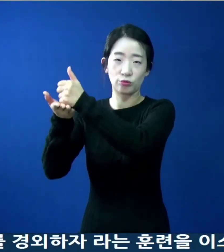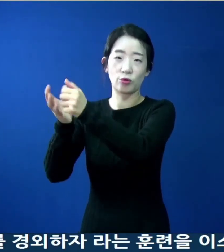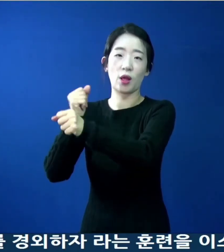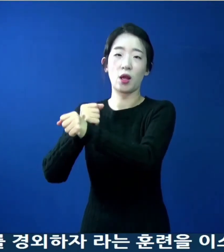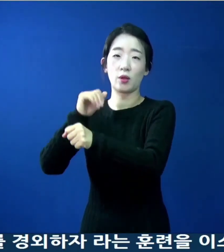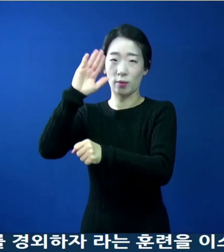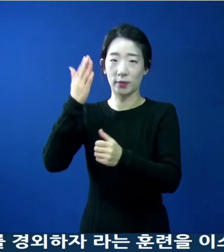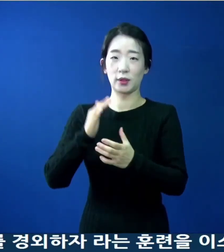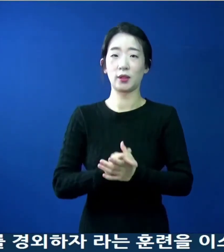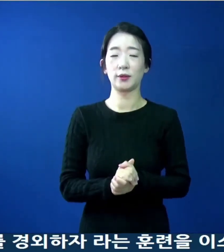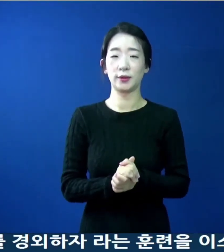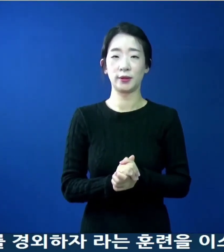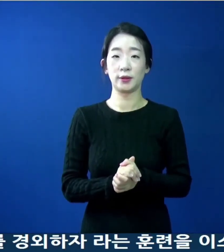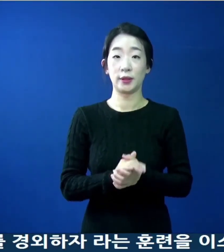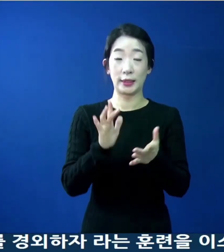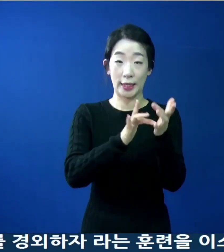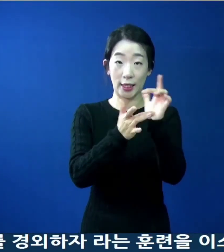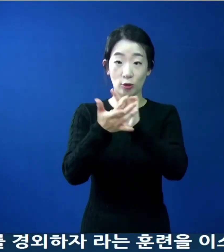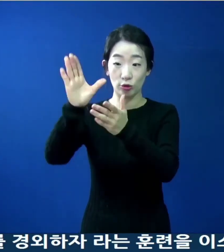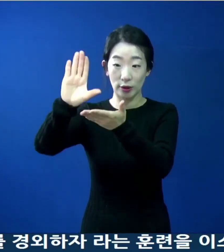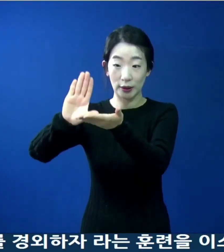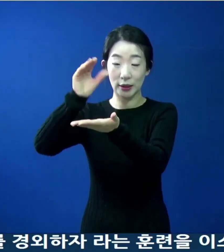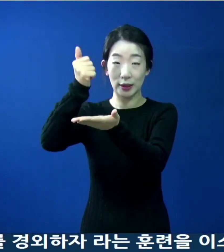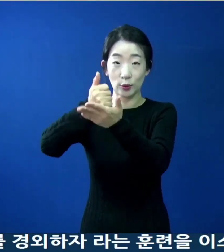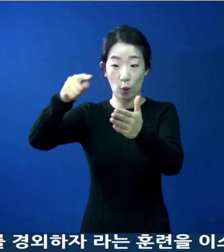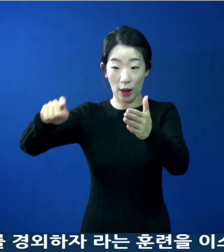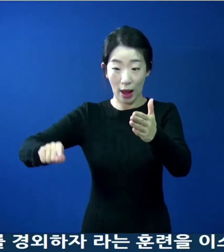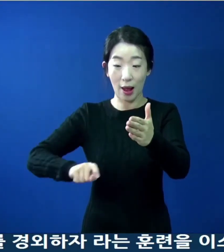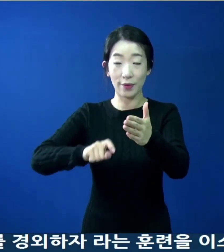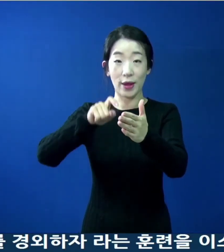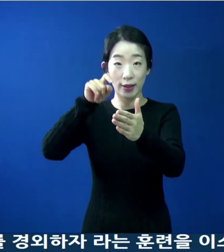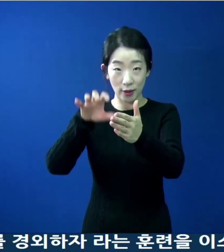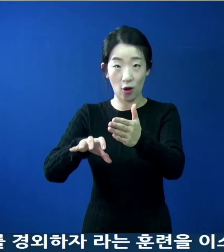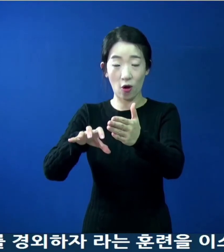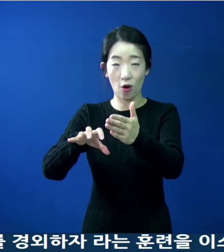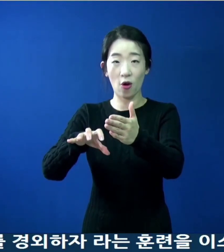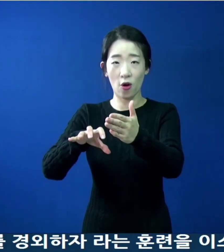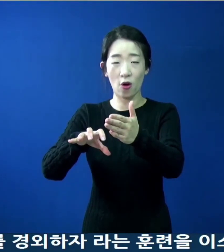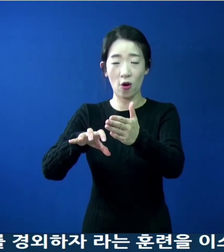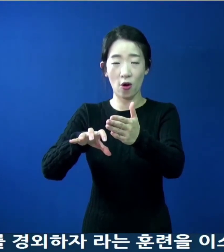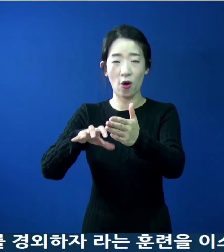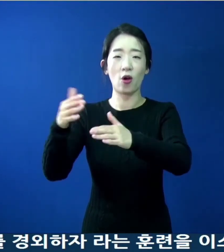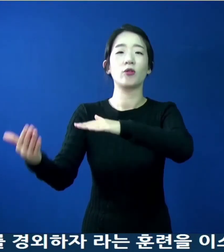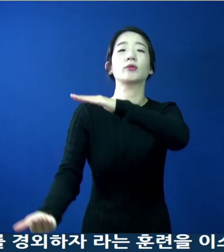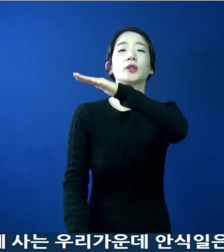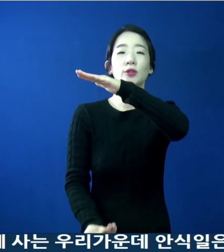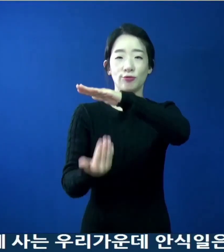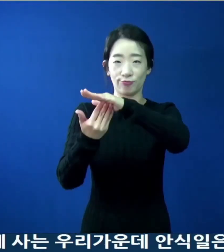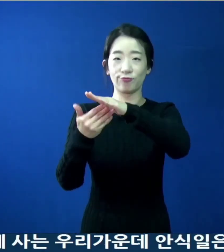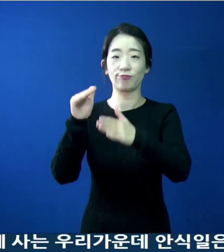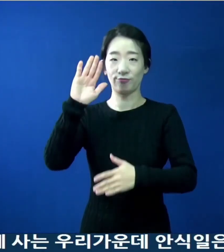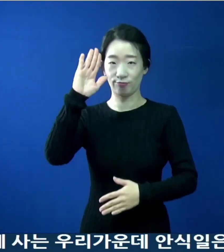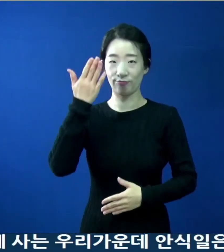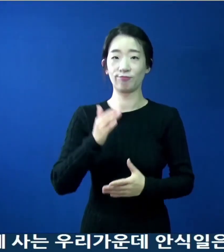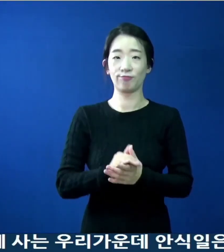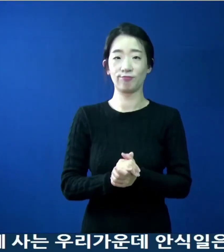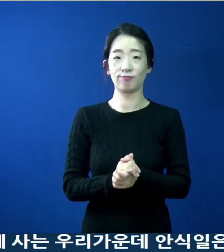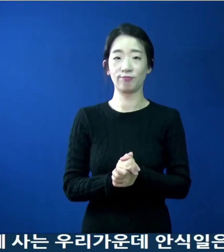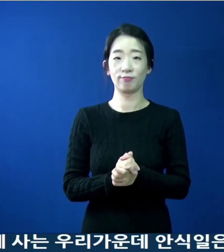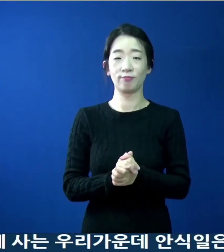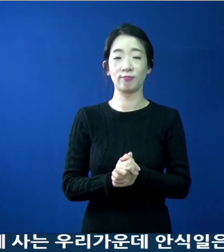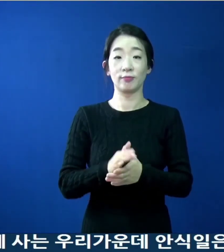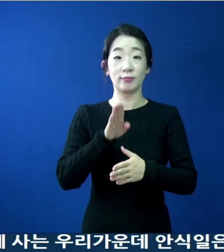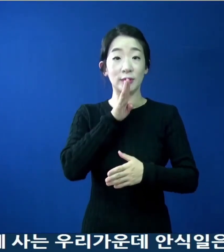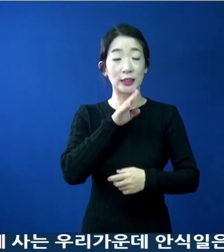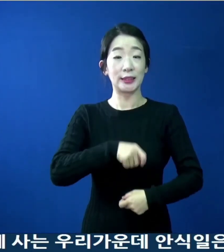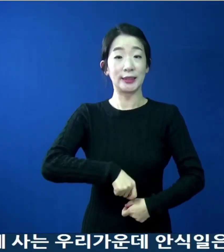어디에서 완성되냐면 예수 그리스도 안에서, 성소도 예수 그리스도 안에서 완성되어졌다고 얘기를 합니다. 사실 진정한